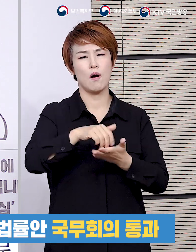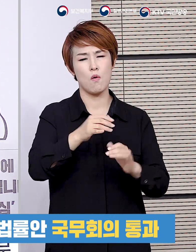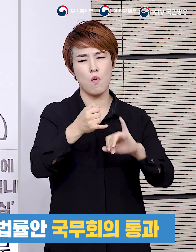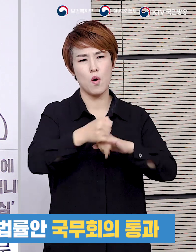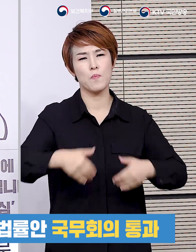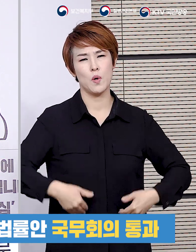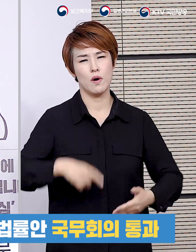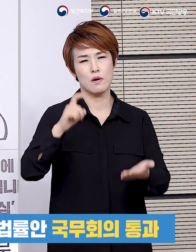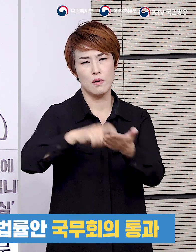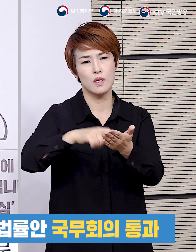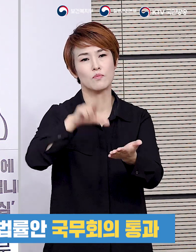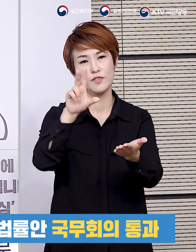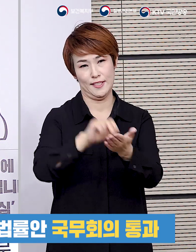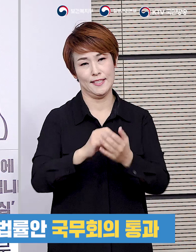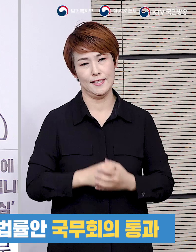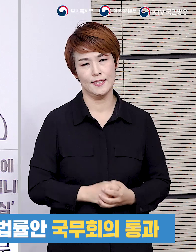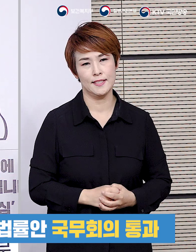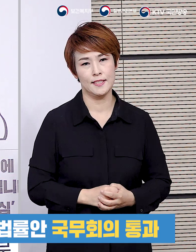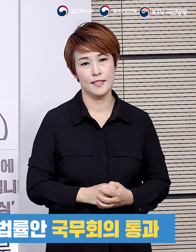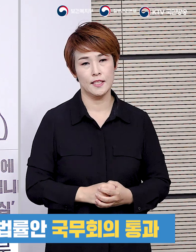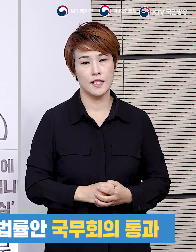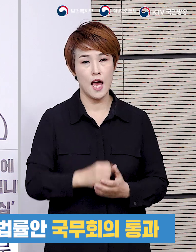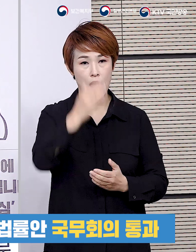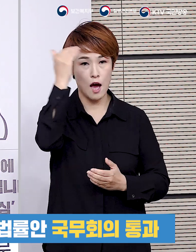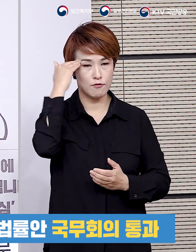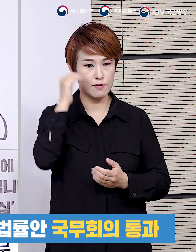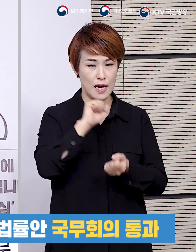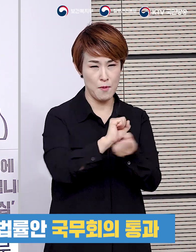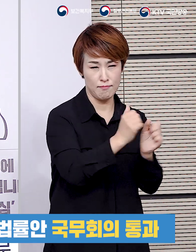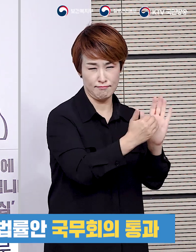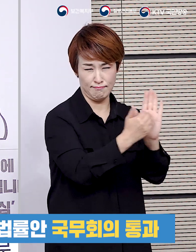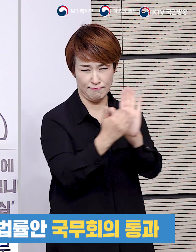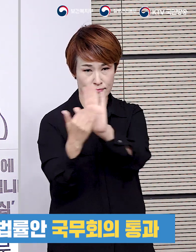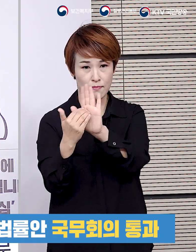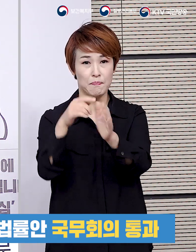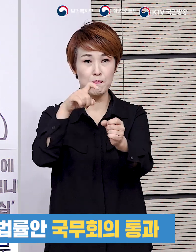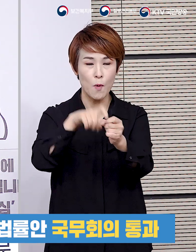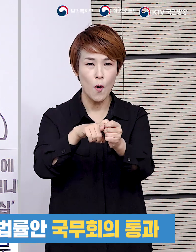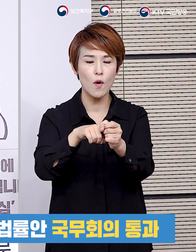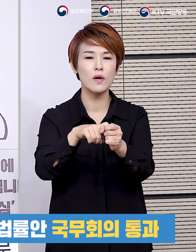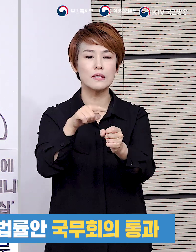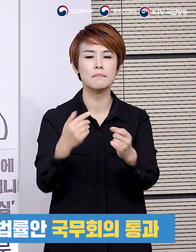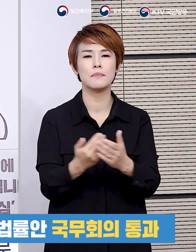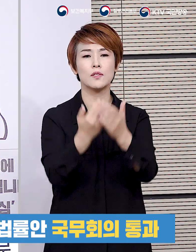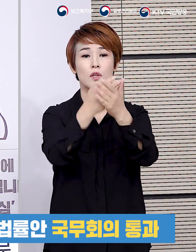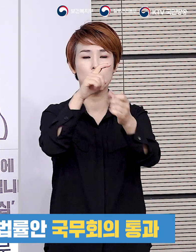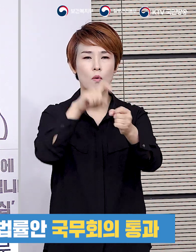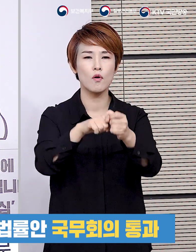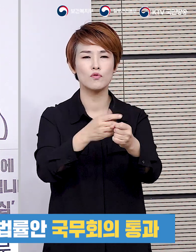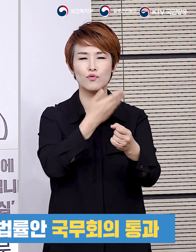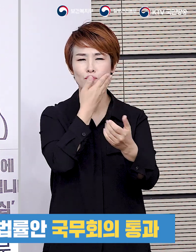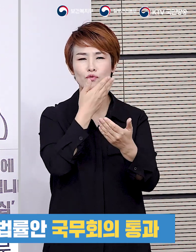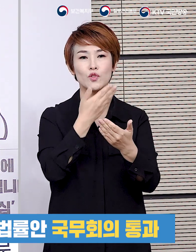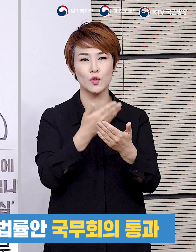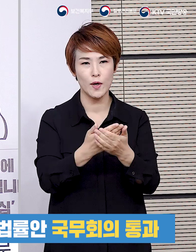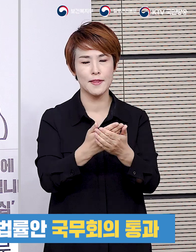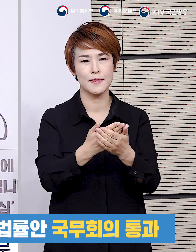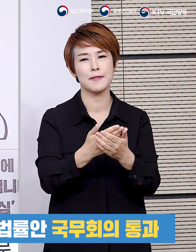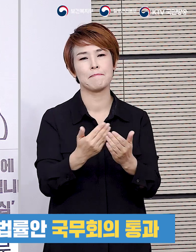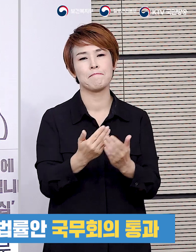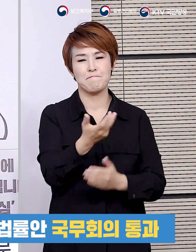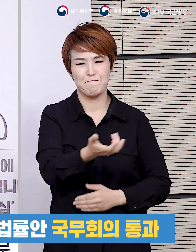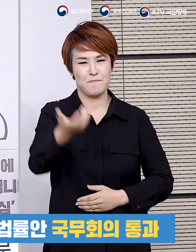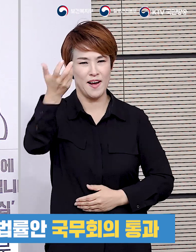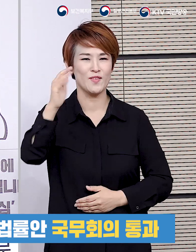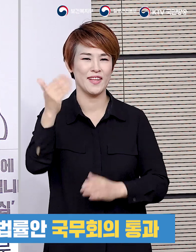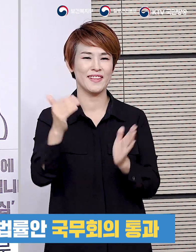꼭 필요하고 시급한 과제입니다. 우리나라 감염병 대응 체계의 발전을 위한 의미 있는